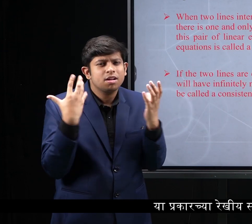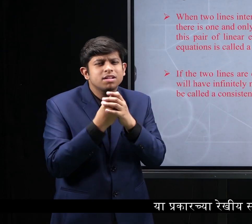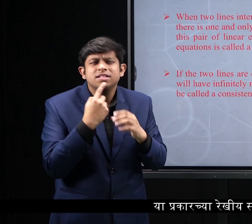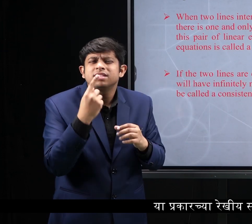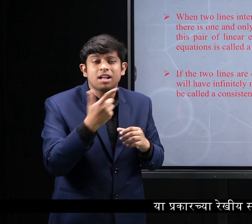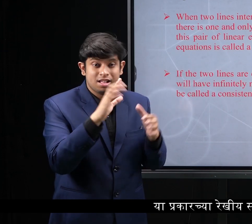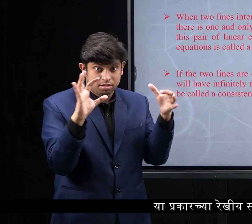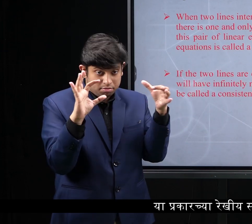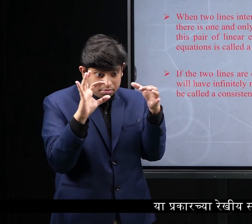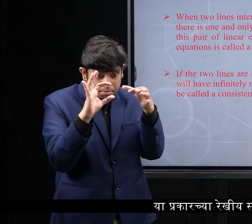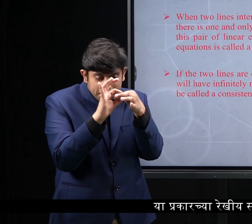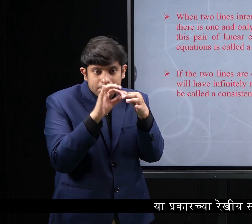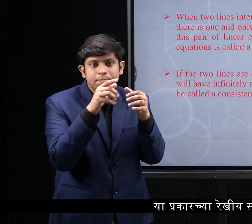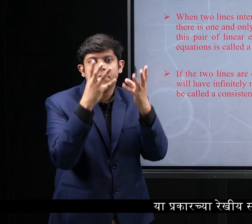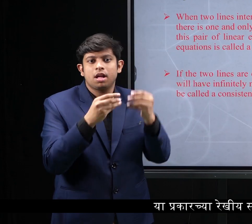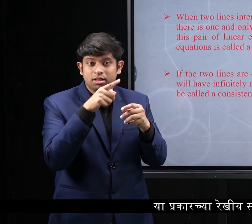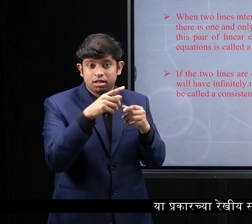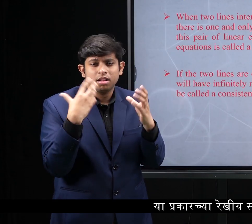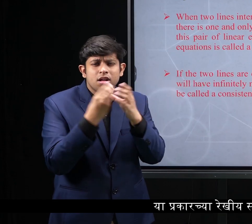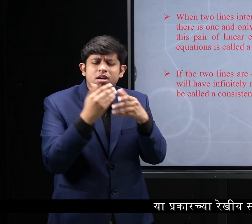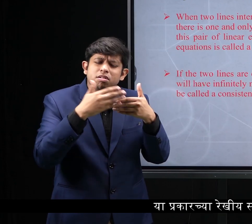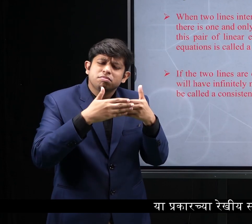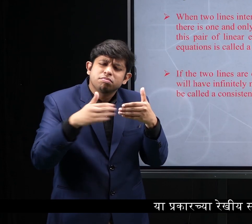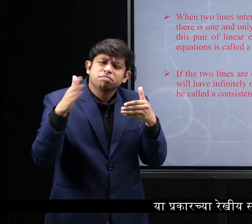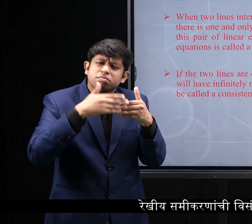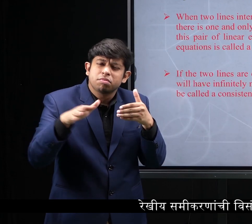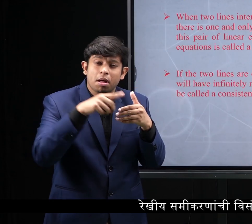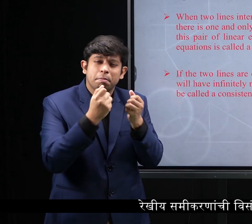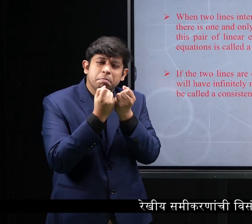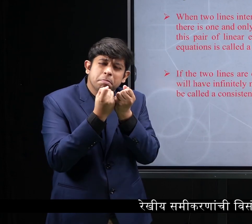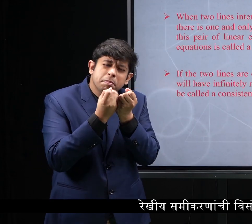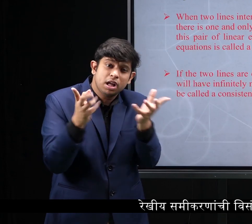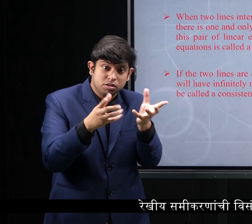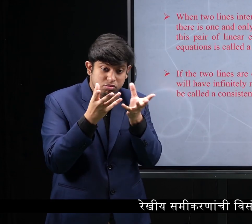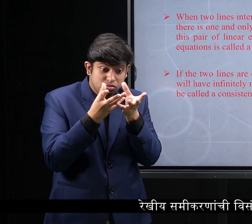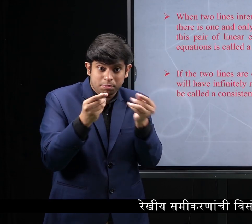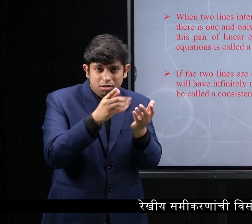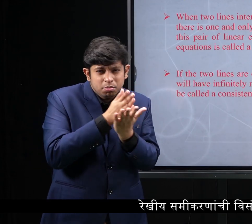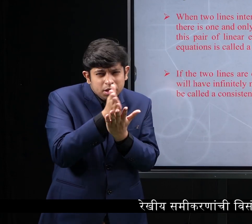प्रकारच्या रेखीय समीकरणांच्या जोडीला रेखीय समीकरणांची विसंगत जोडी म्हणता